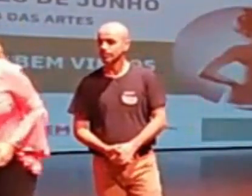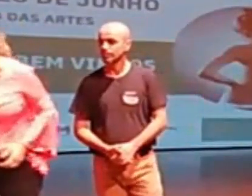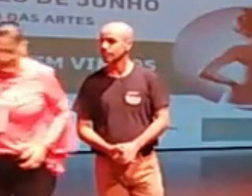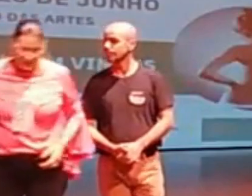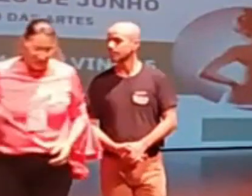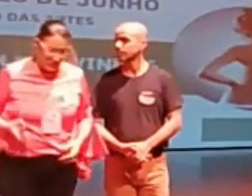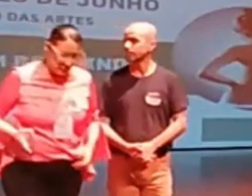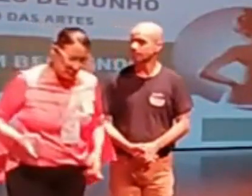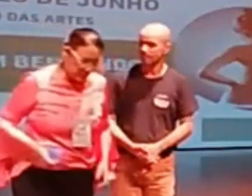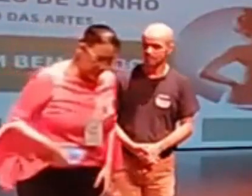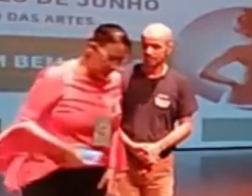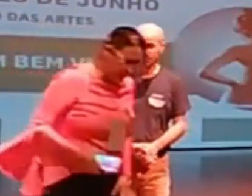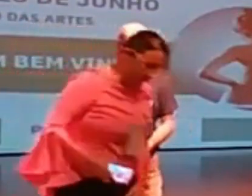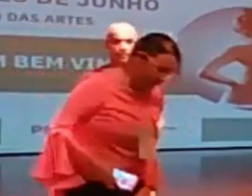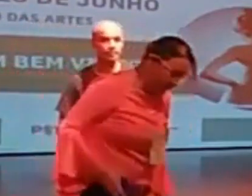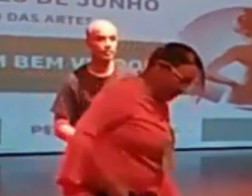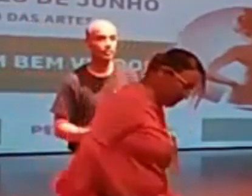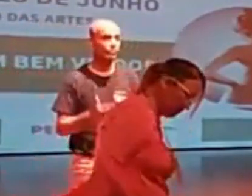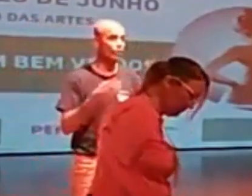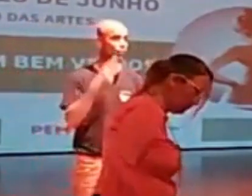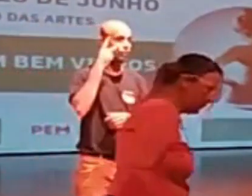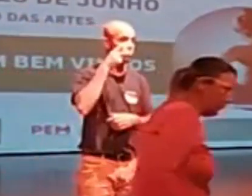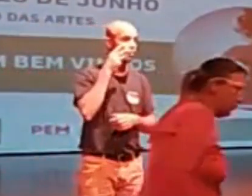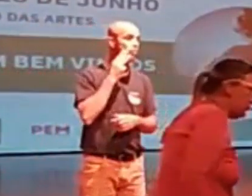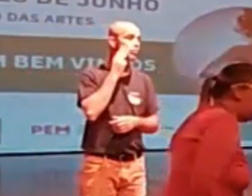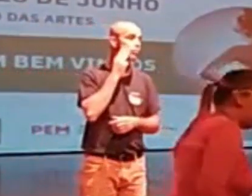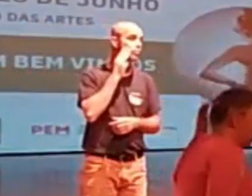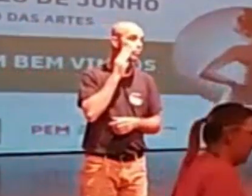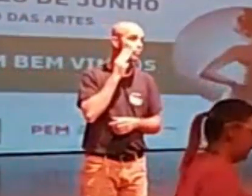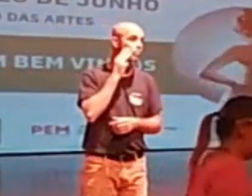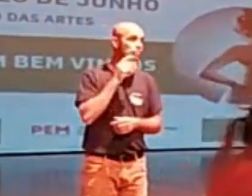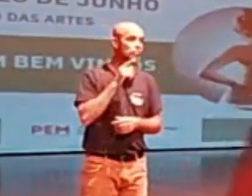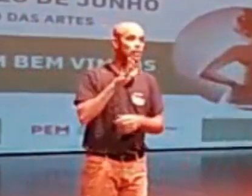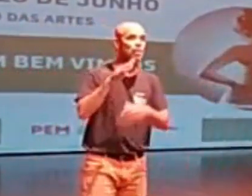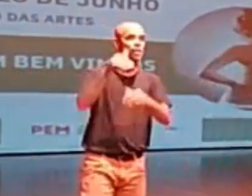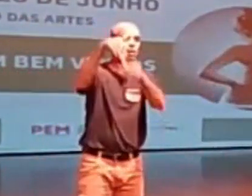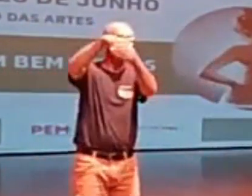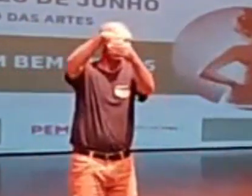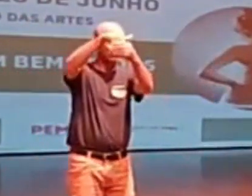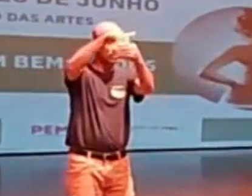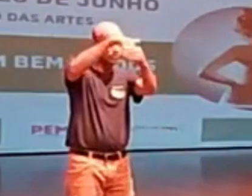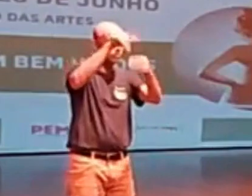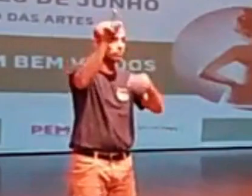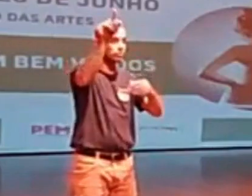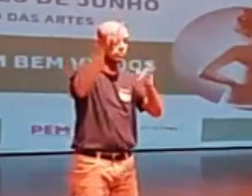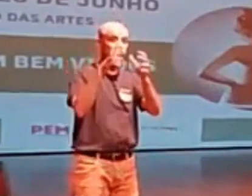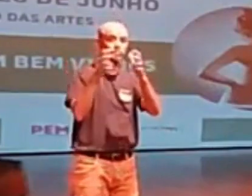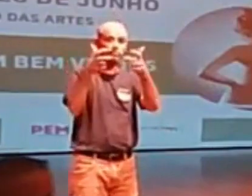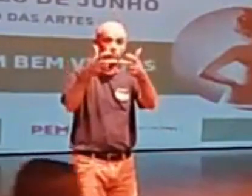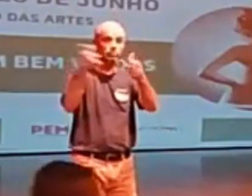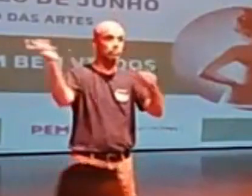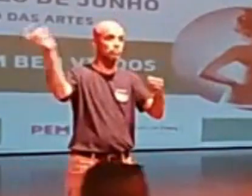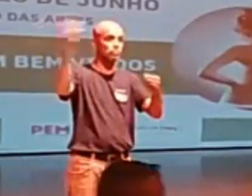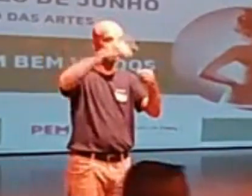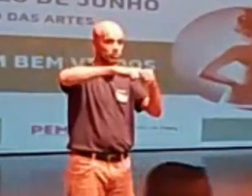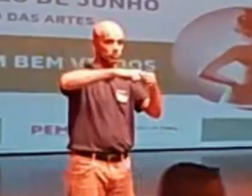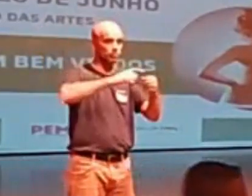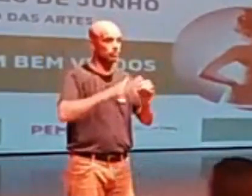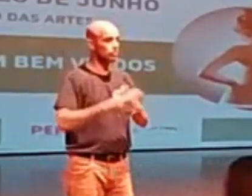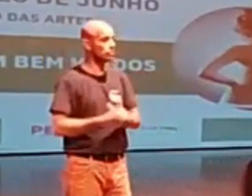A vereadora Michele vai precisar se ausentar por alguns minutos para participar de uma votação na Câmara Municipal e já já ela